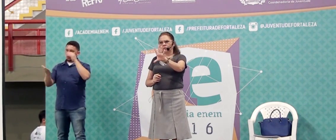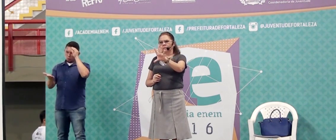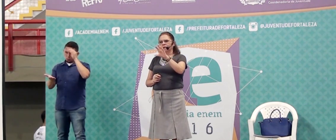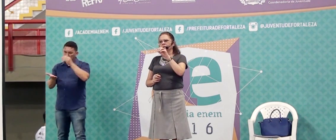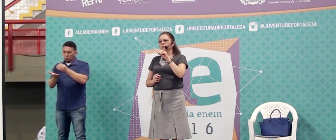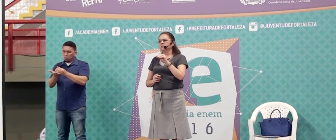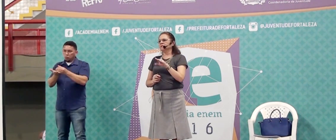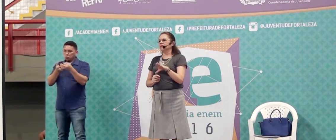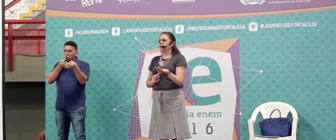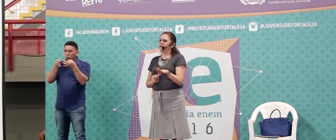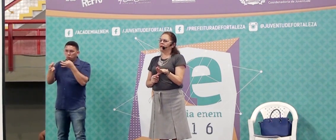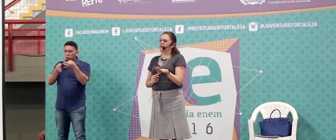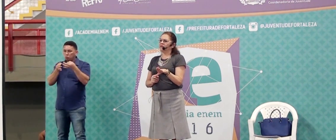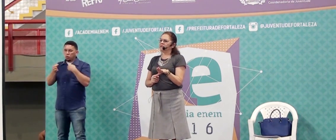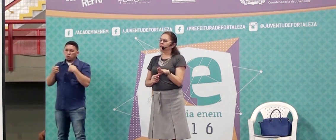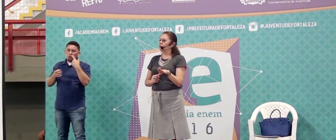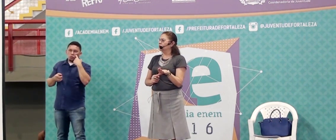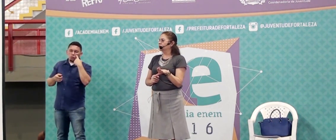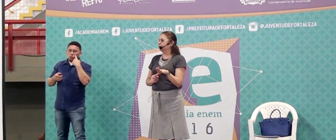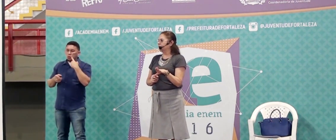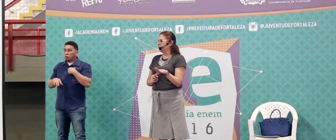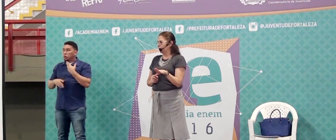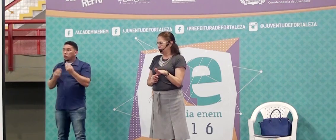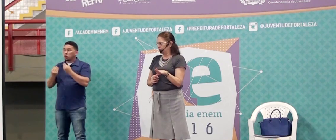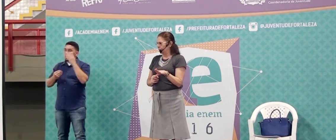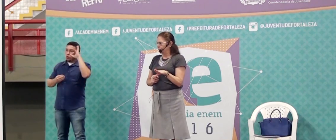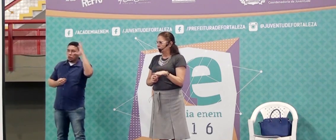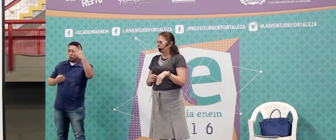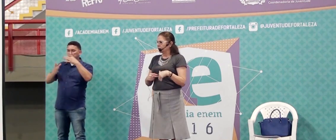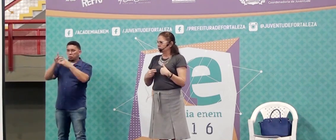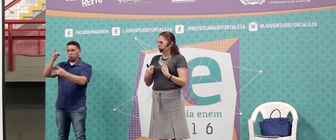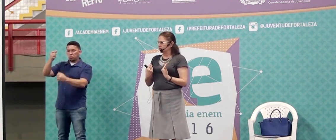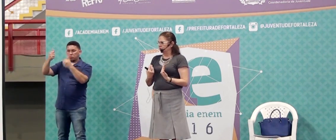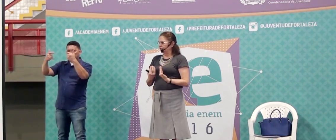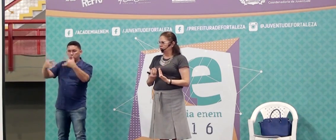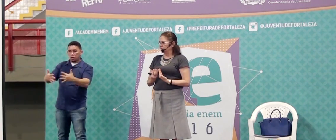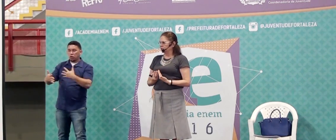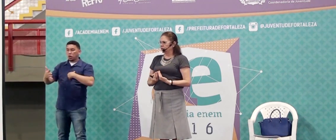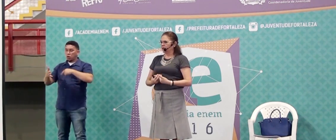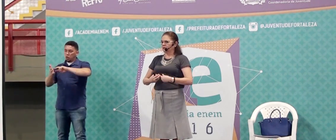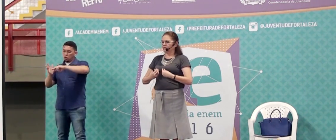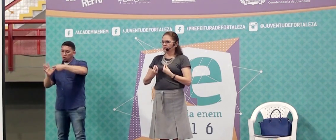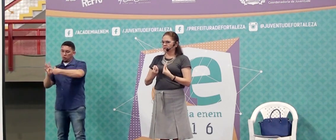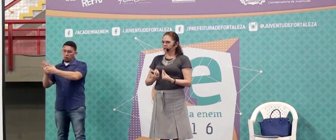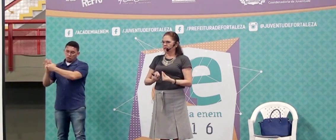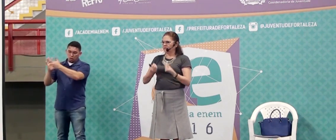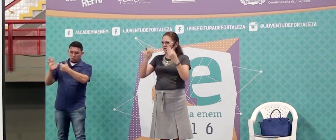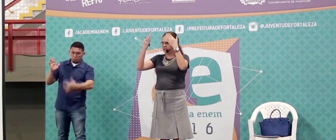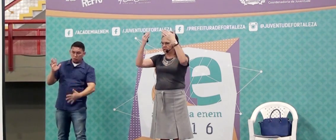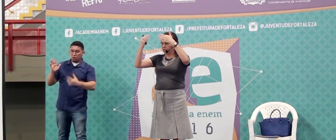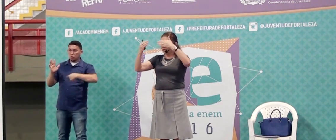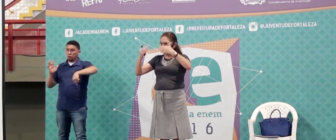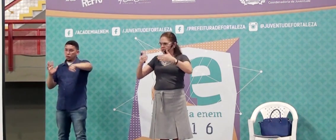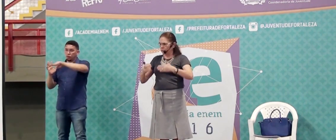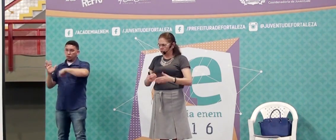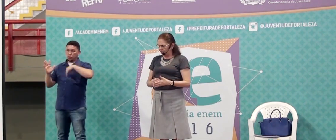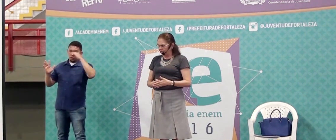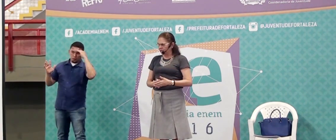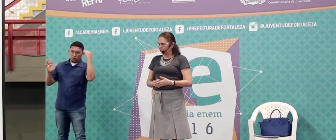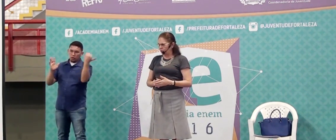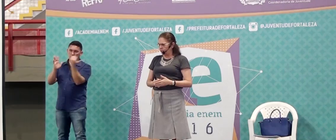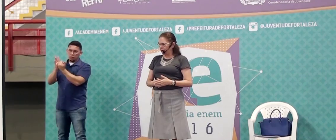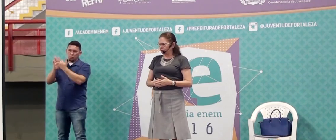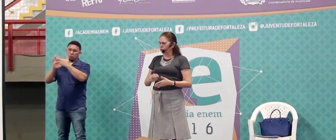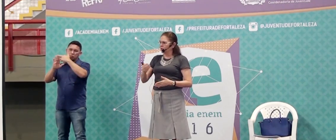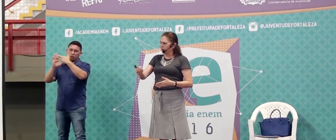os argumentos e a intervenção com detalhamento. Isso significa dizer que você vai seguir esse